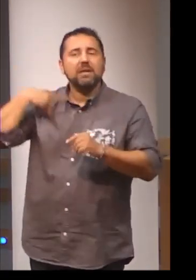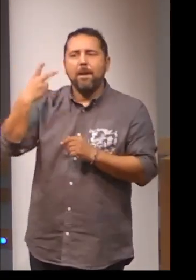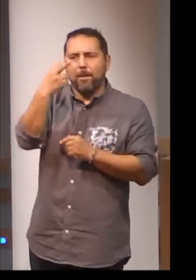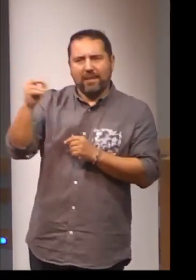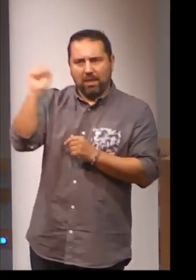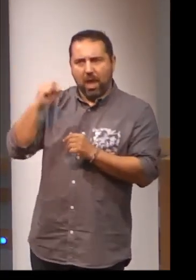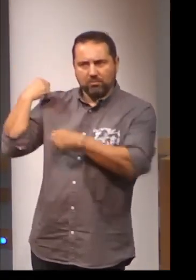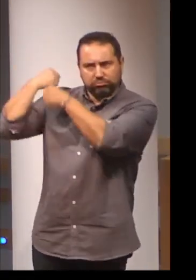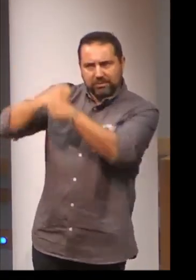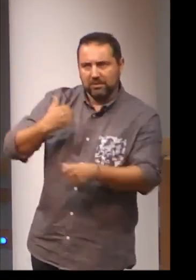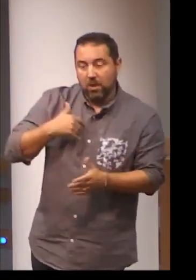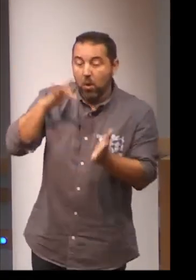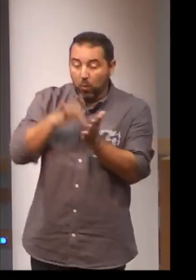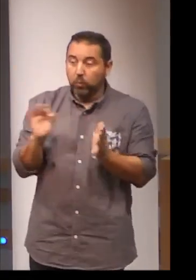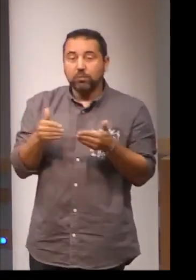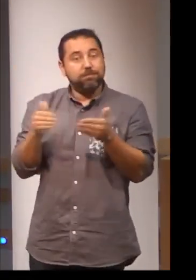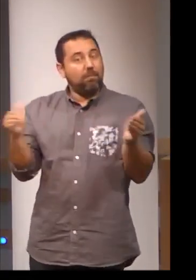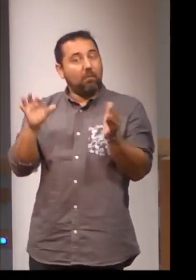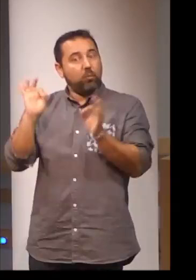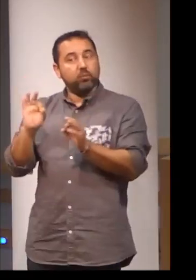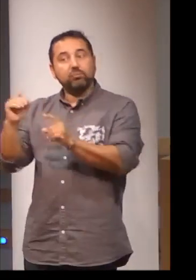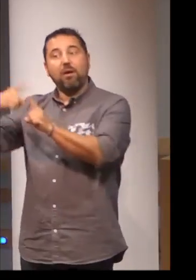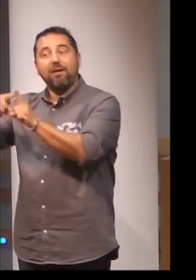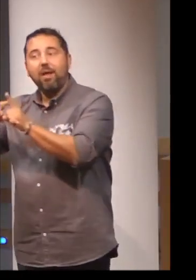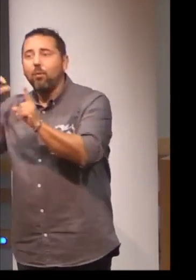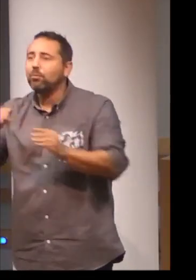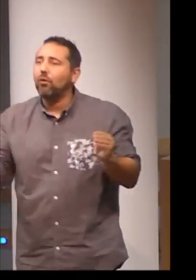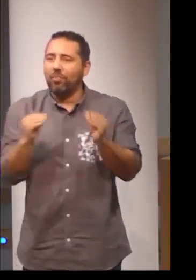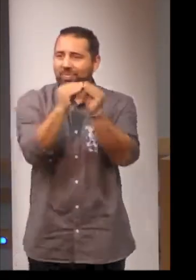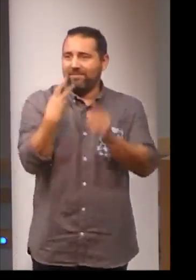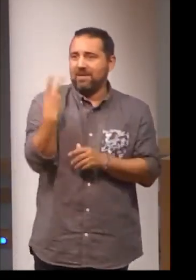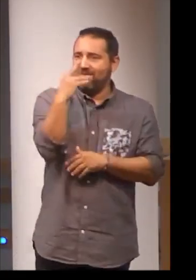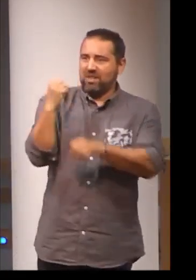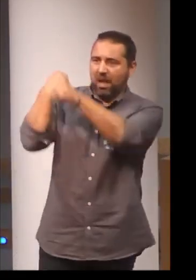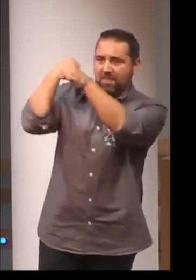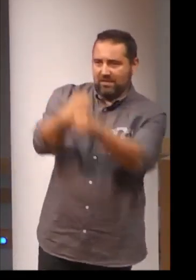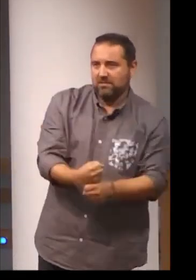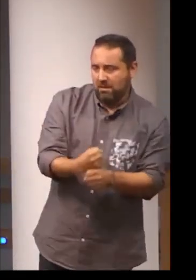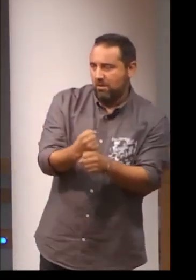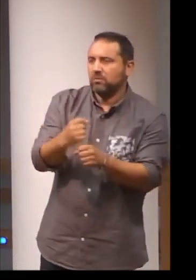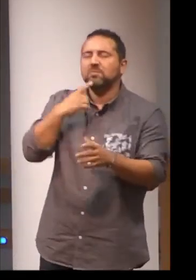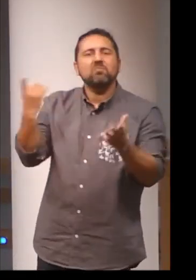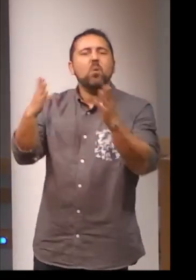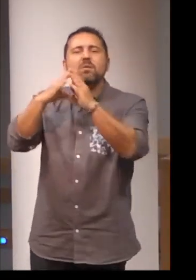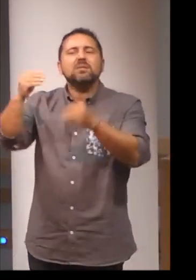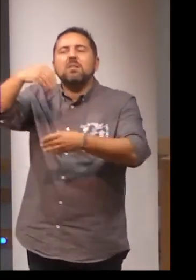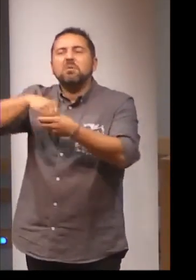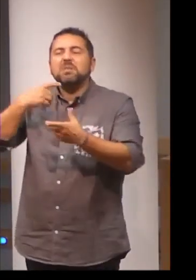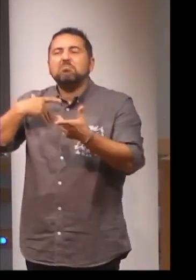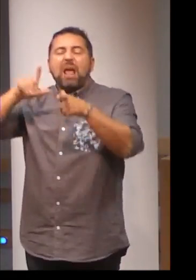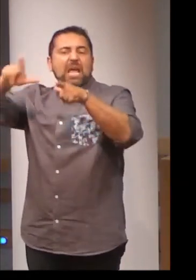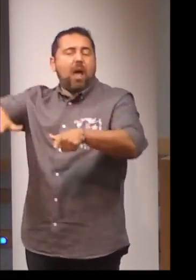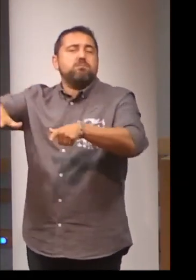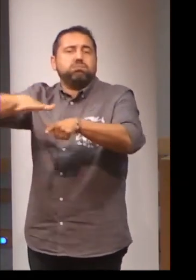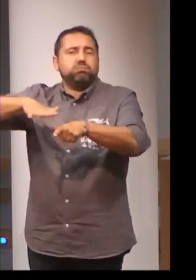coincide con el vigésimo aniversario de la universidad. Es una universidad estructurada en campus. No sé cuántos lo conocerán, pero